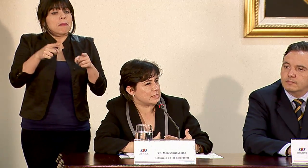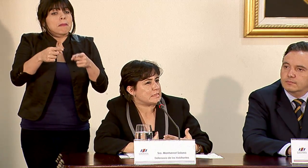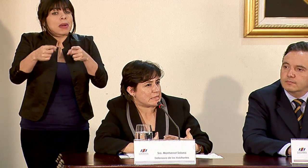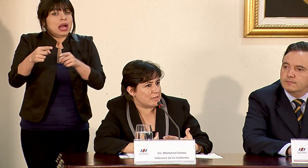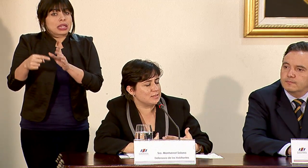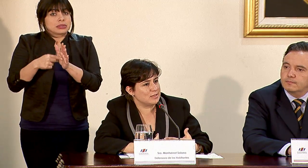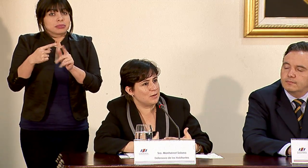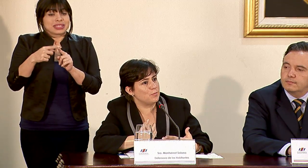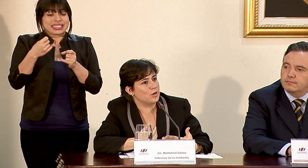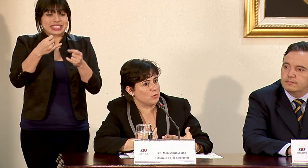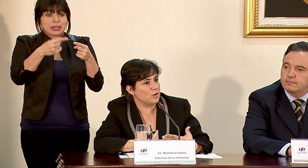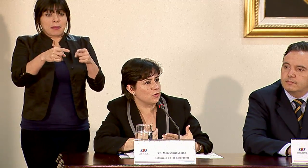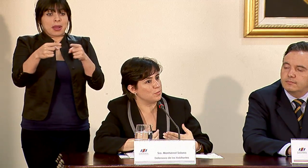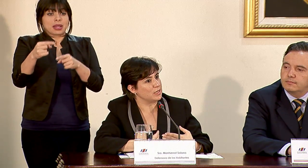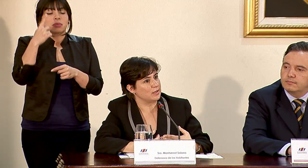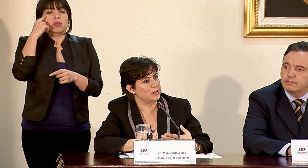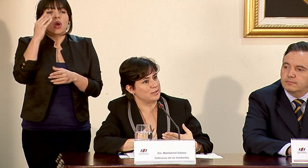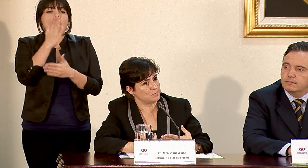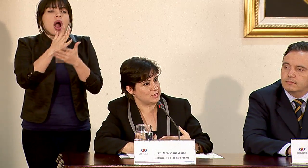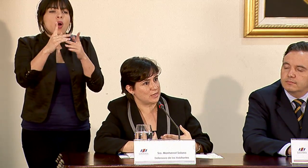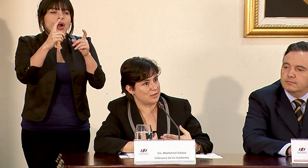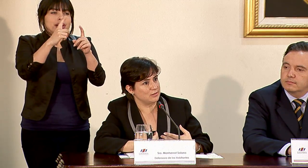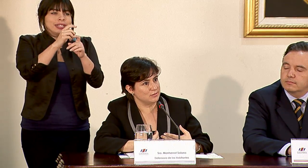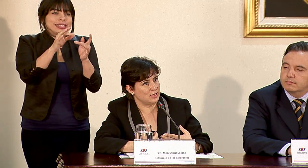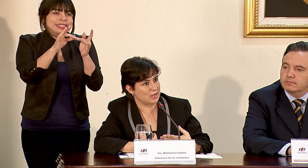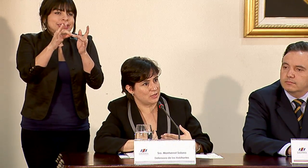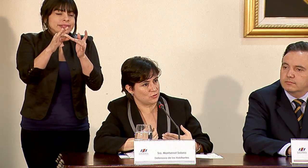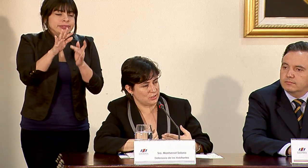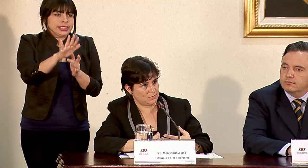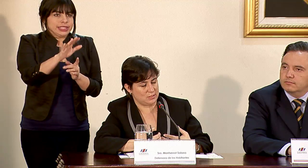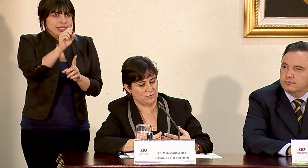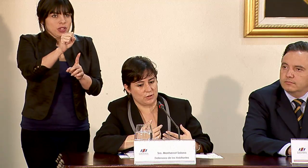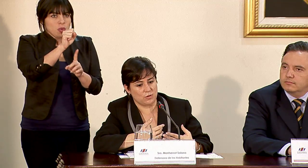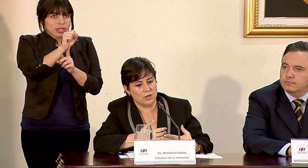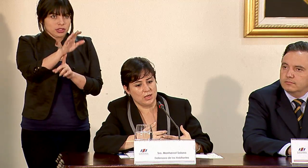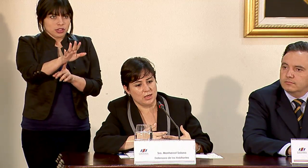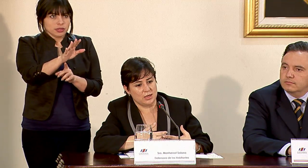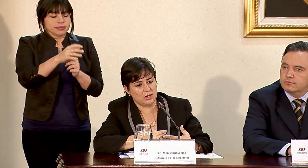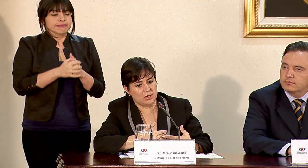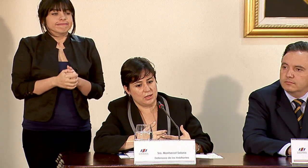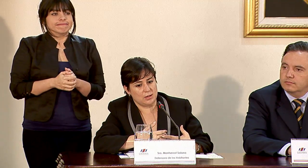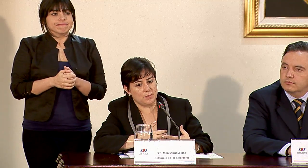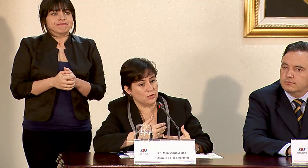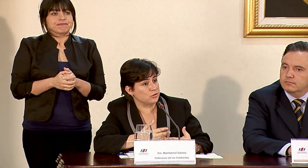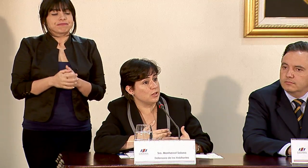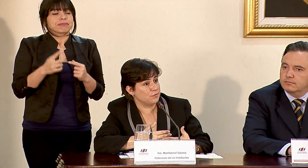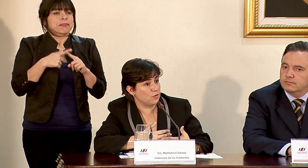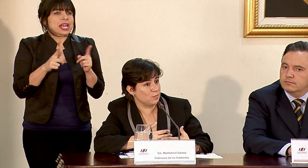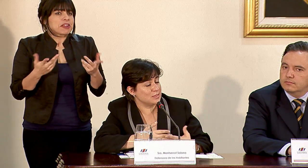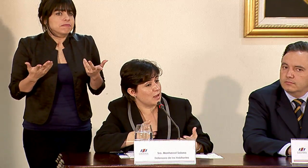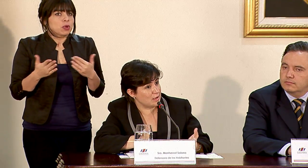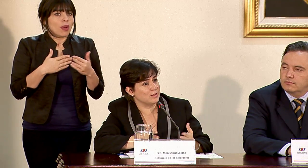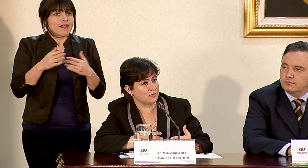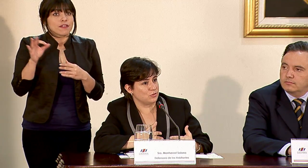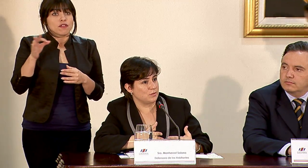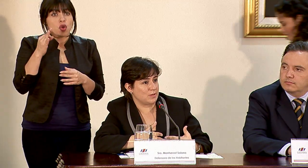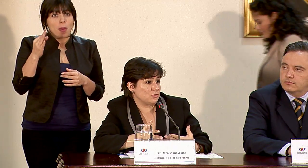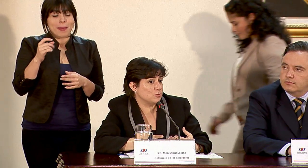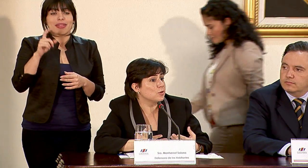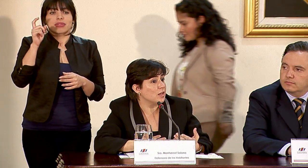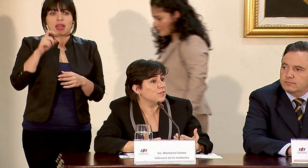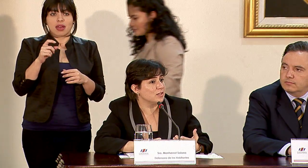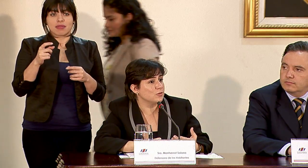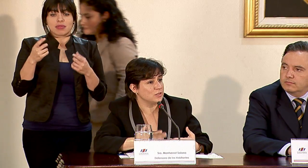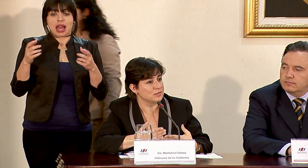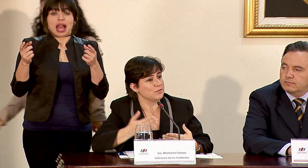muchas veces si se dan, se dan por alguna complejidad especial del caso en específico. Pero de todas formas, hay que reducir